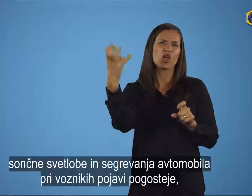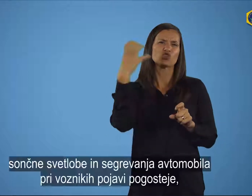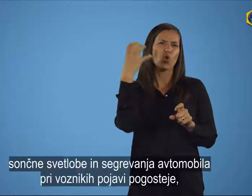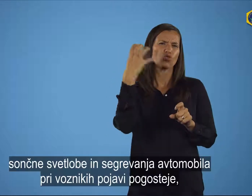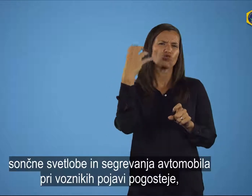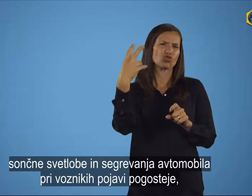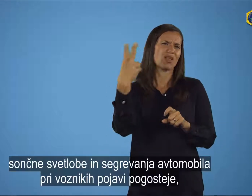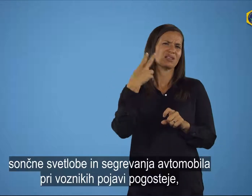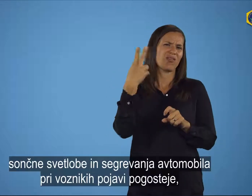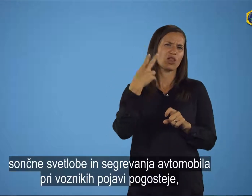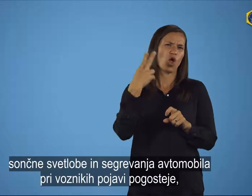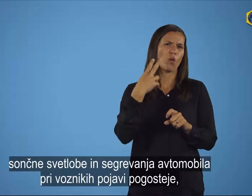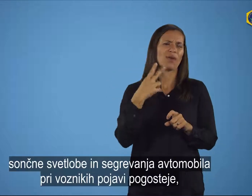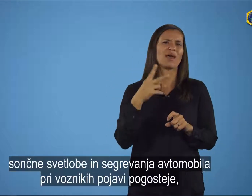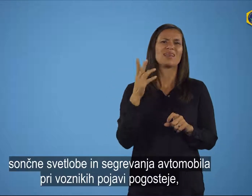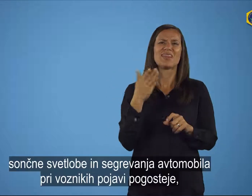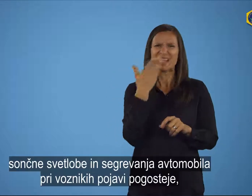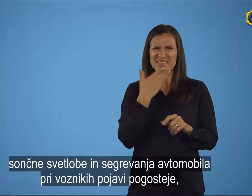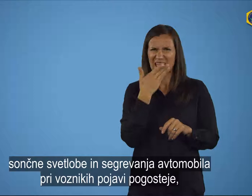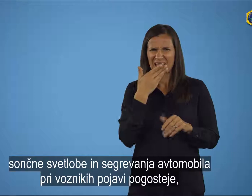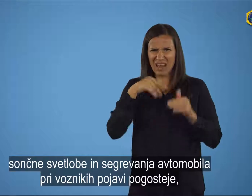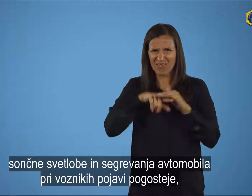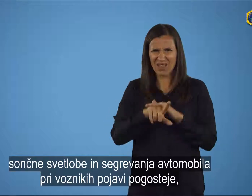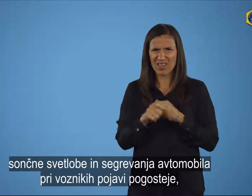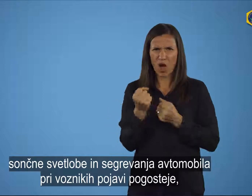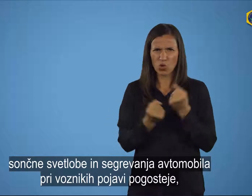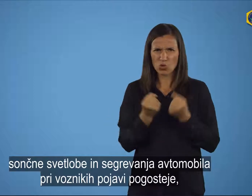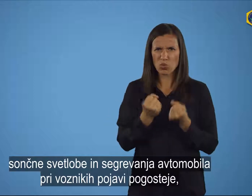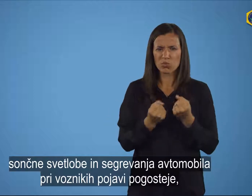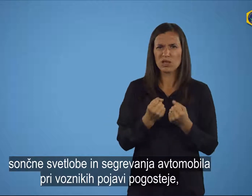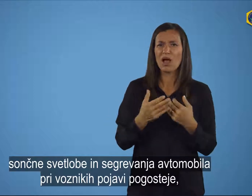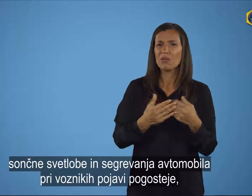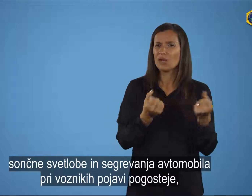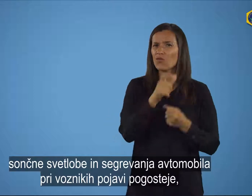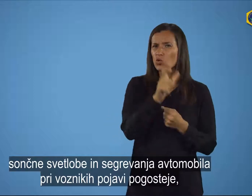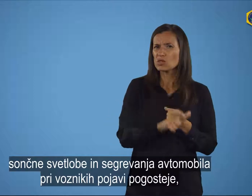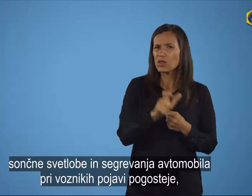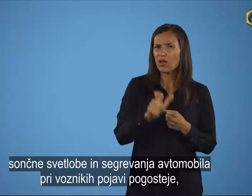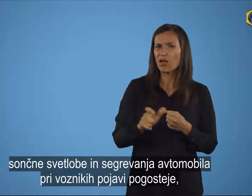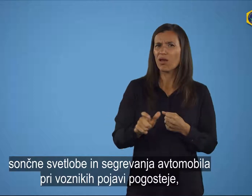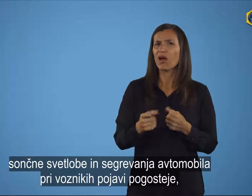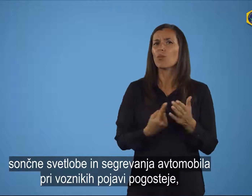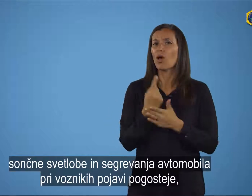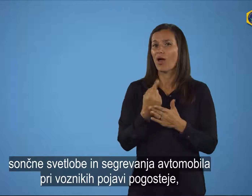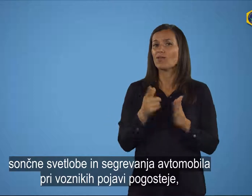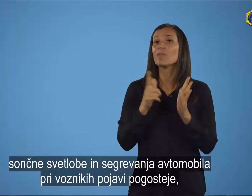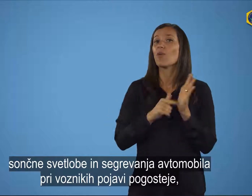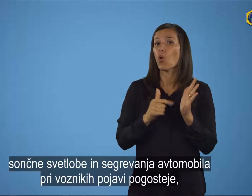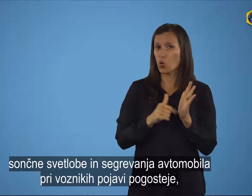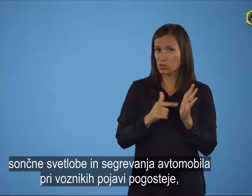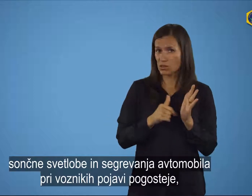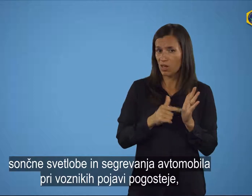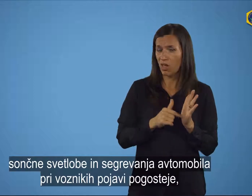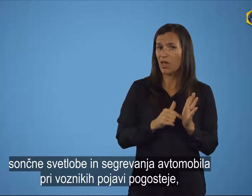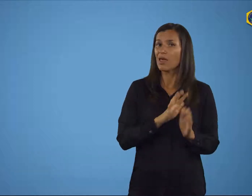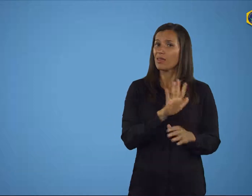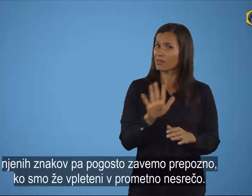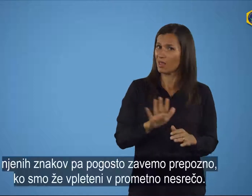sončne svetlobe in segrevanja avtomobila pri voznikih pojavi pogosteje, njenih znakov pa se pogosto